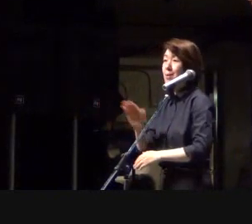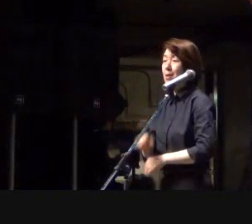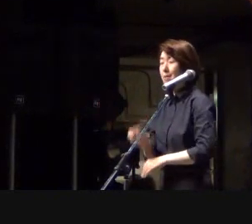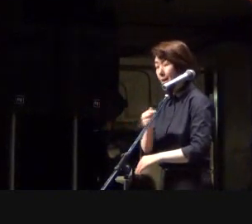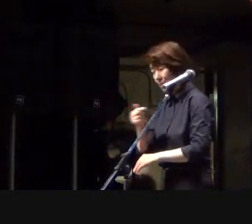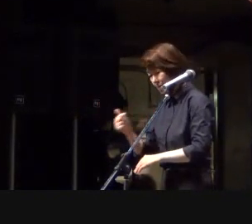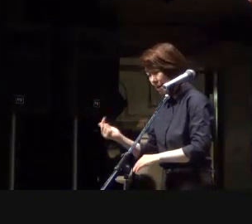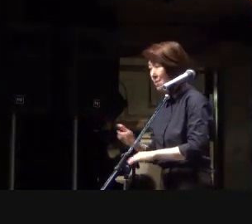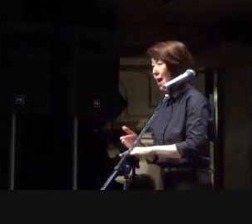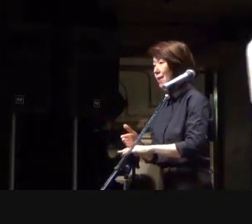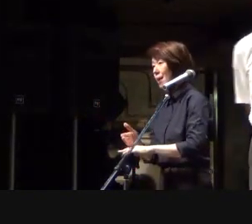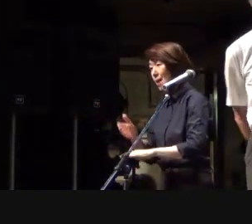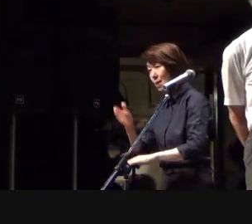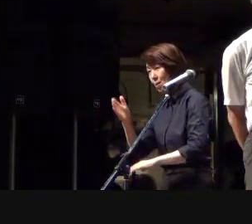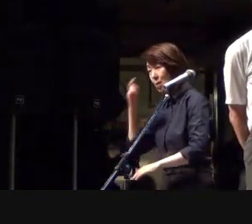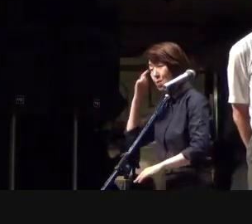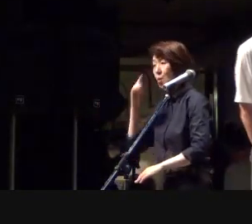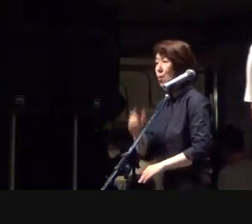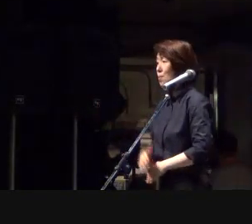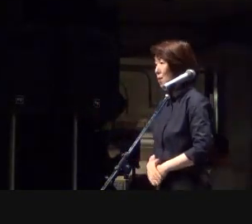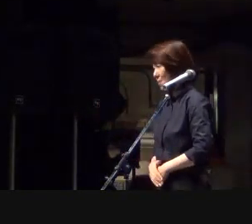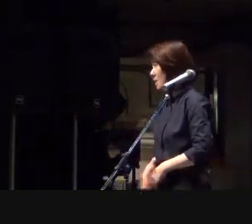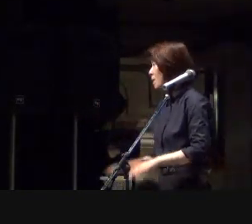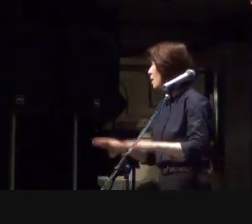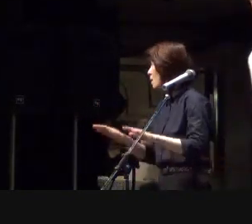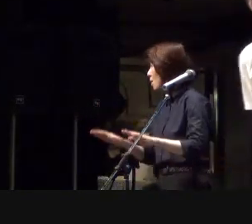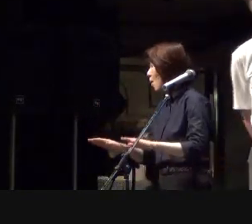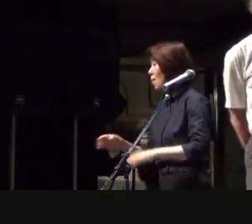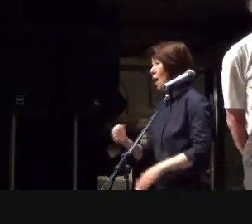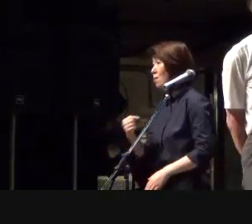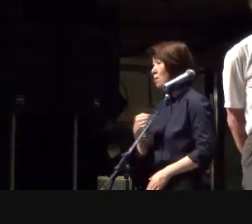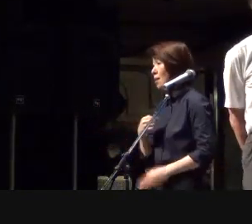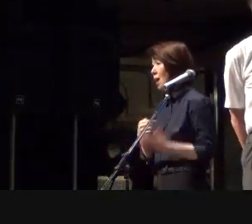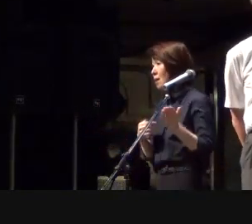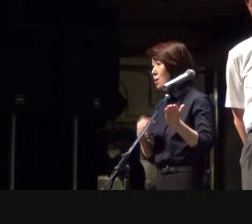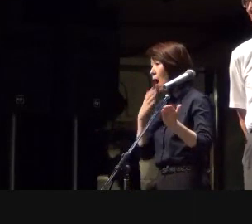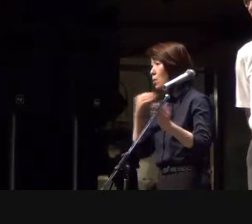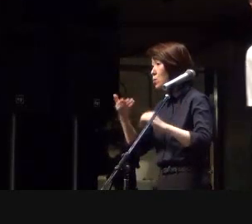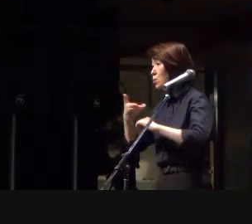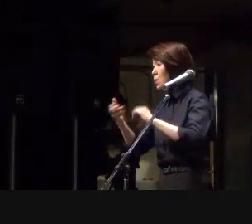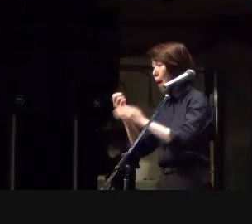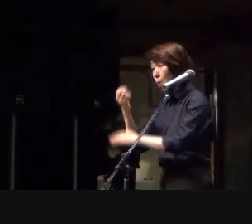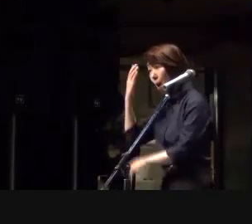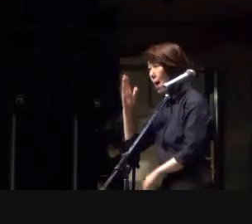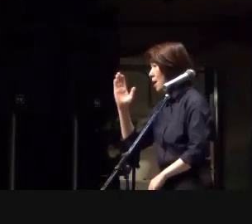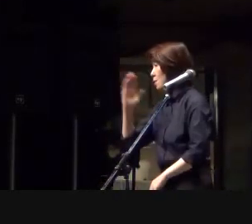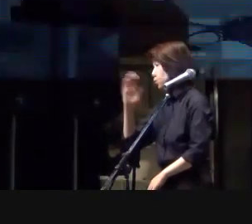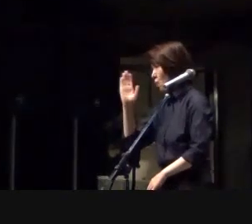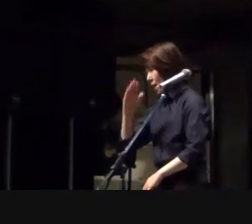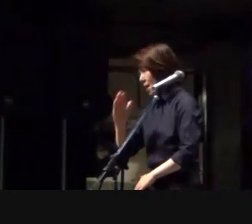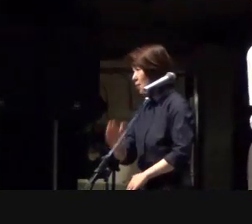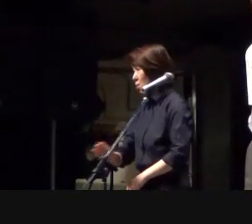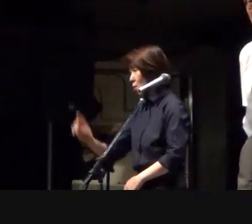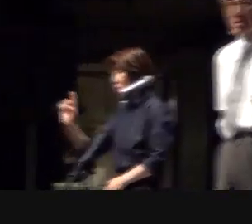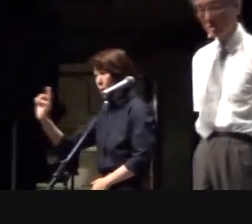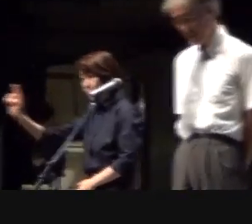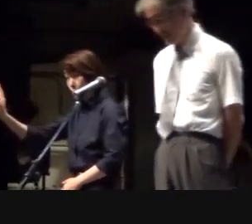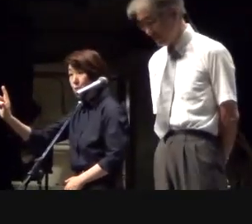大変ありがたいことだと思います。今日は私は福島を忘れないということを一